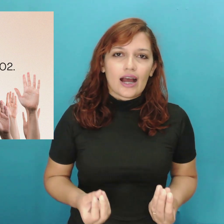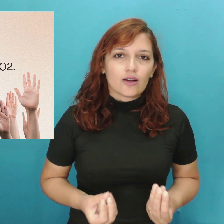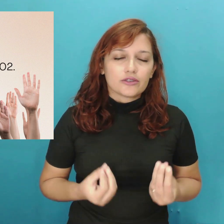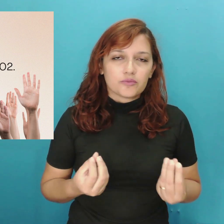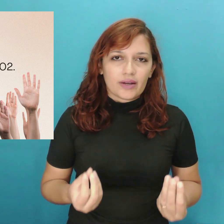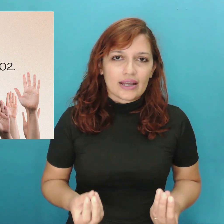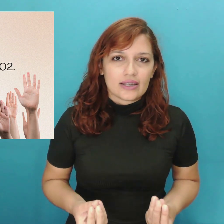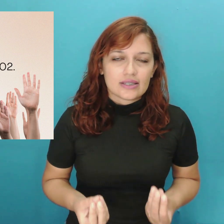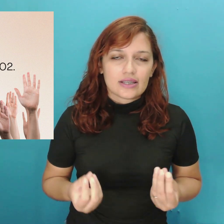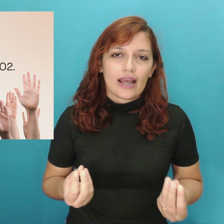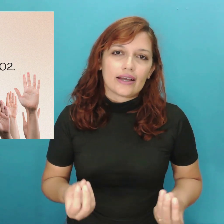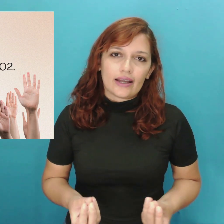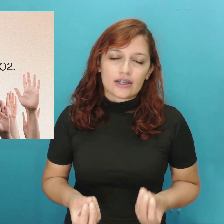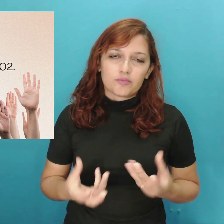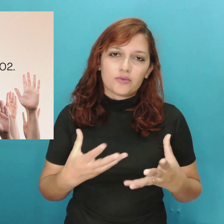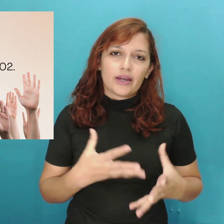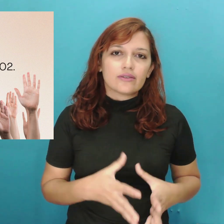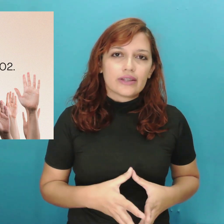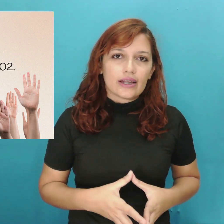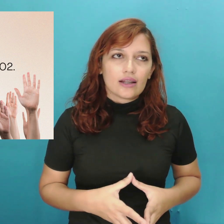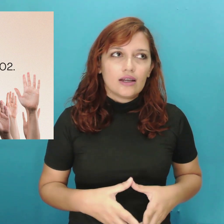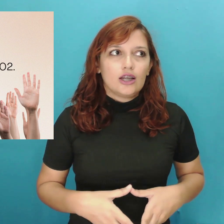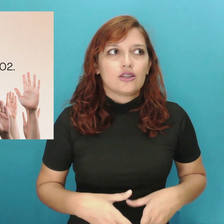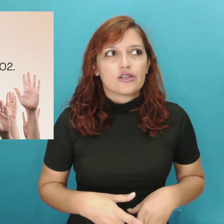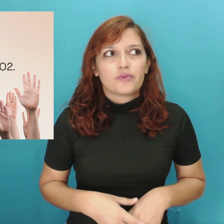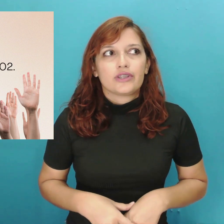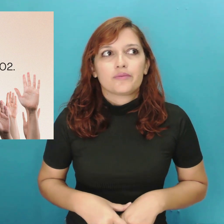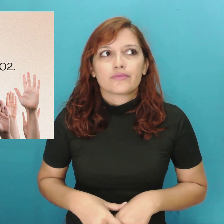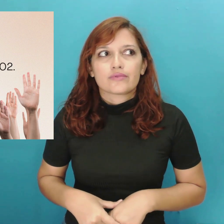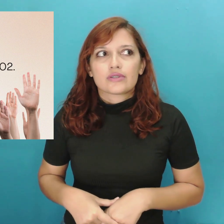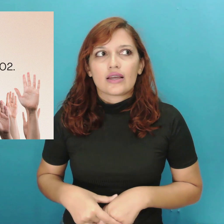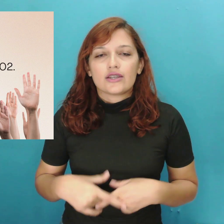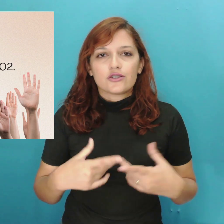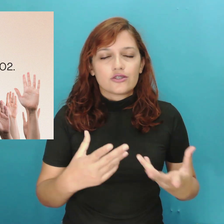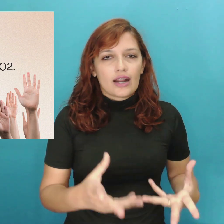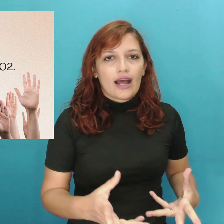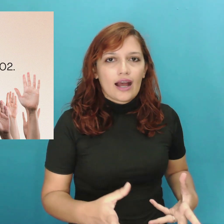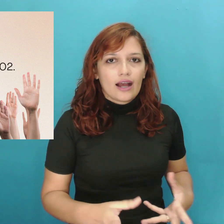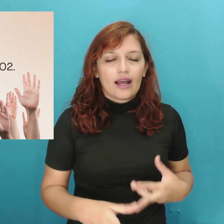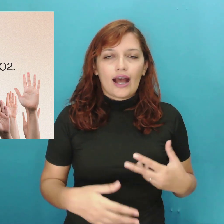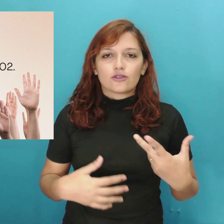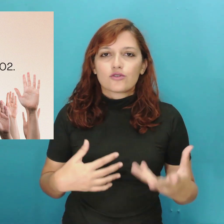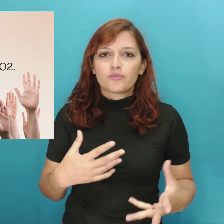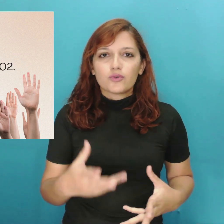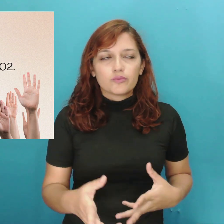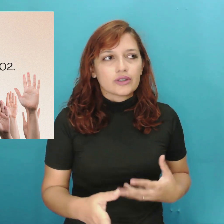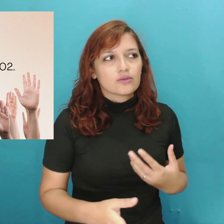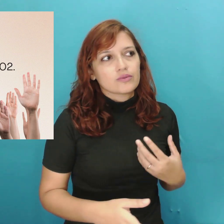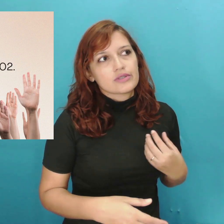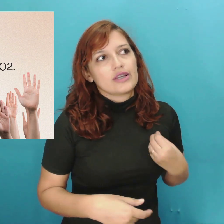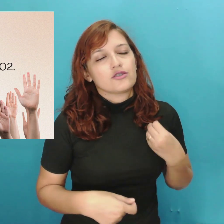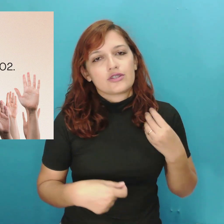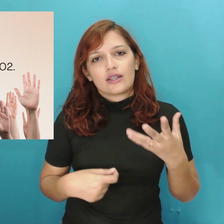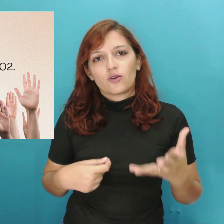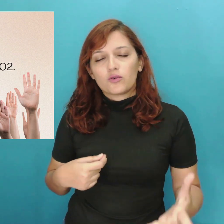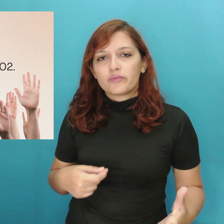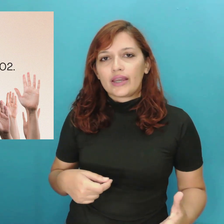oficial de um país é aquela que, por meio dela, nós podemos registrar atos públicos, registrar